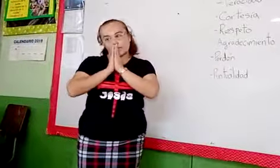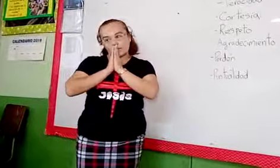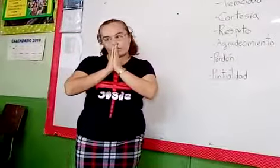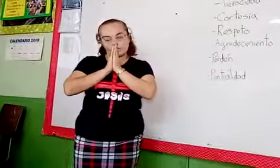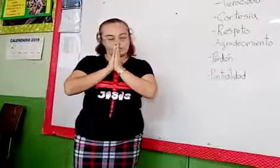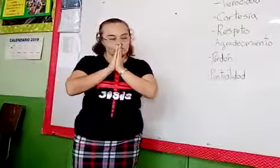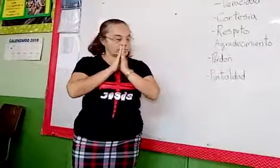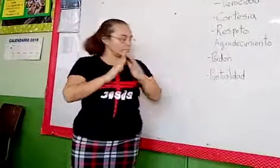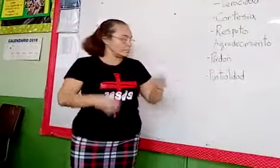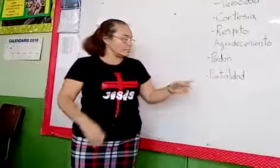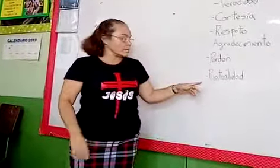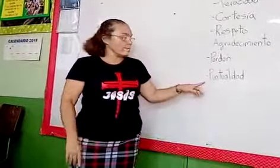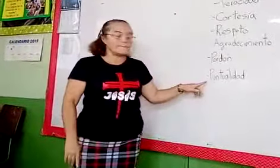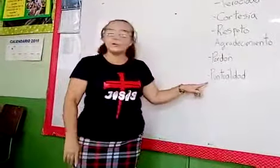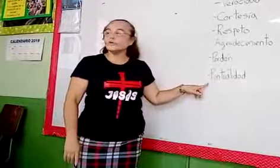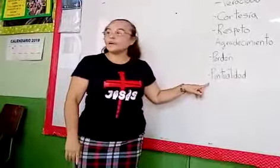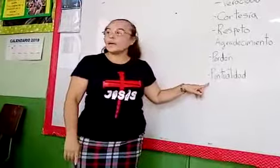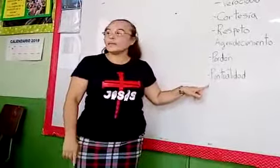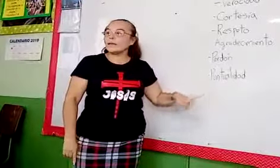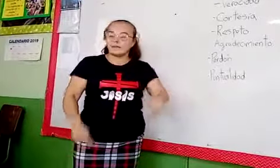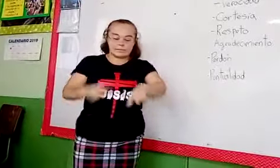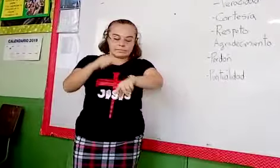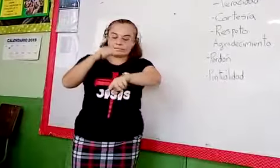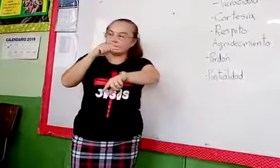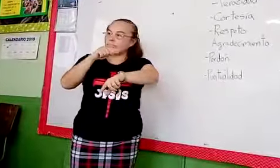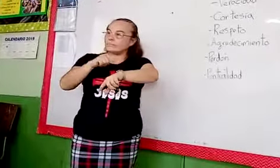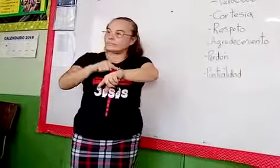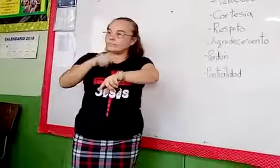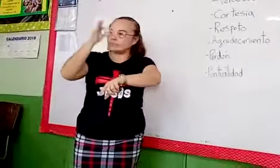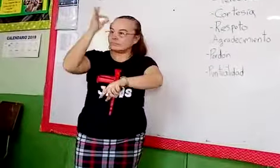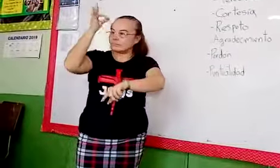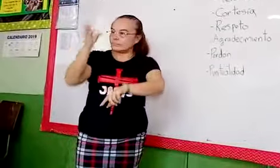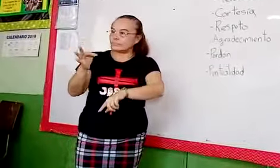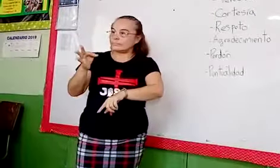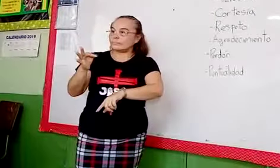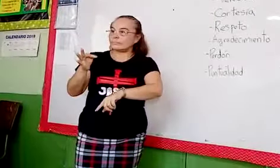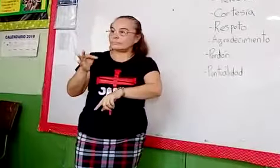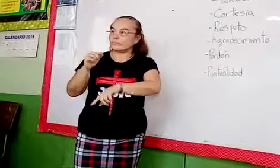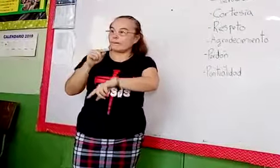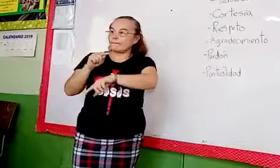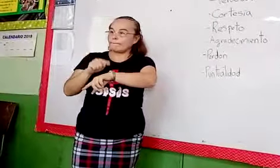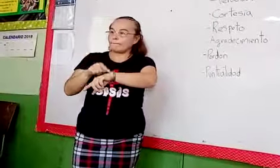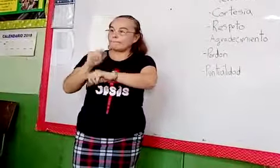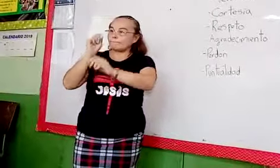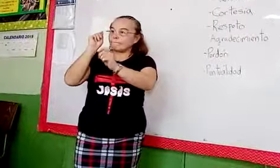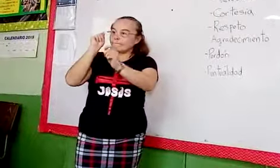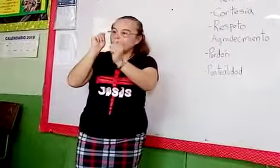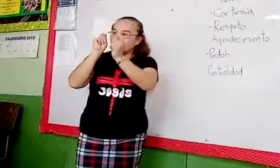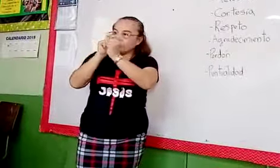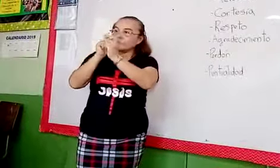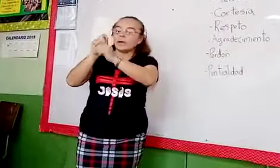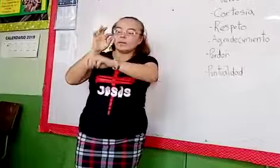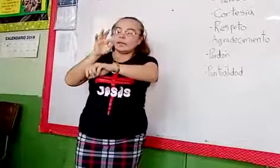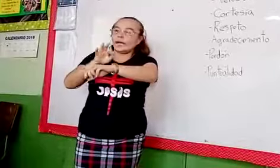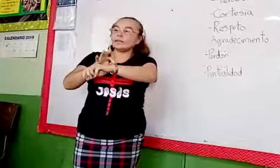perdón, puntualidad, puntualidad